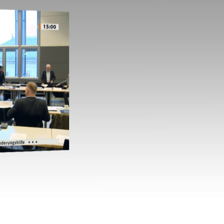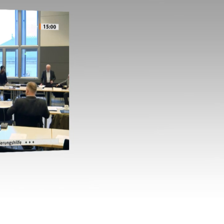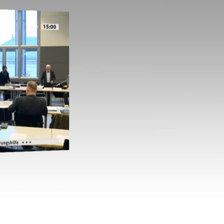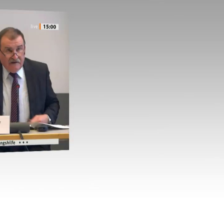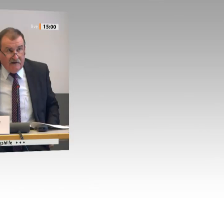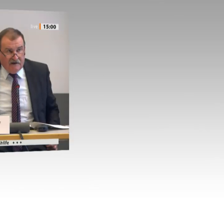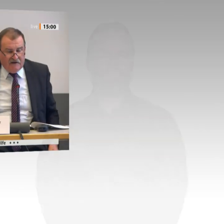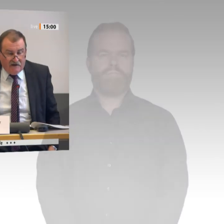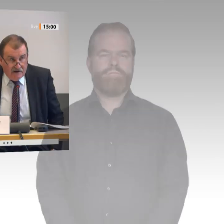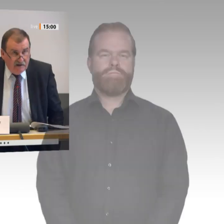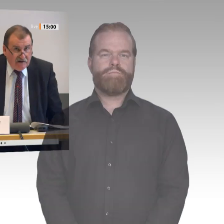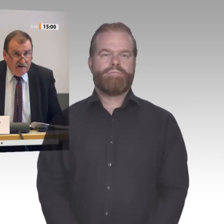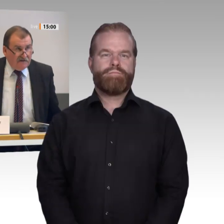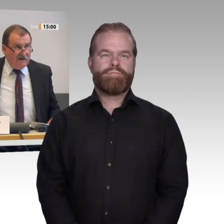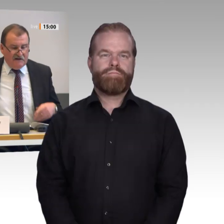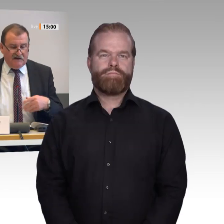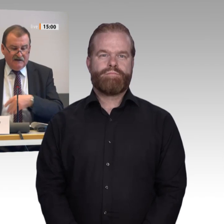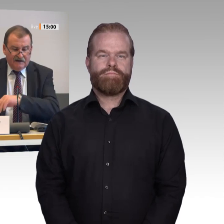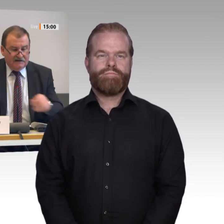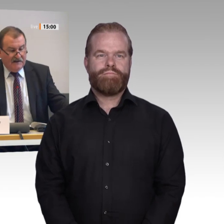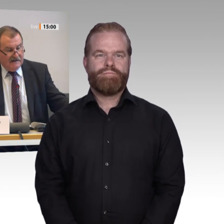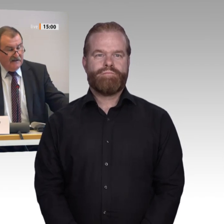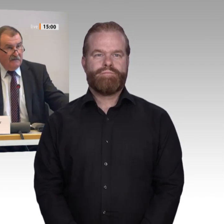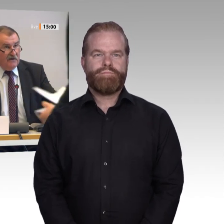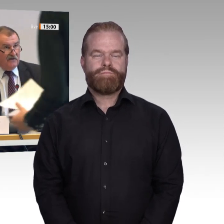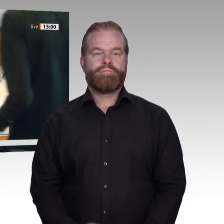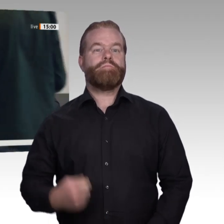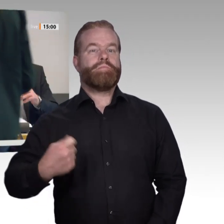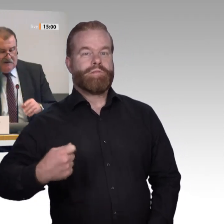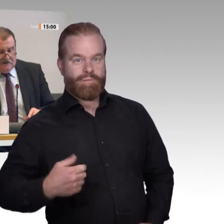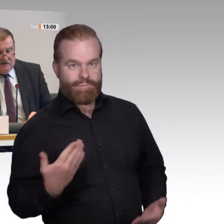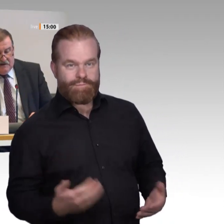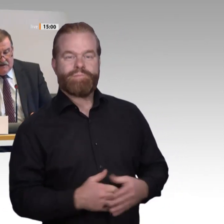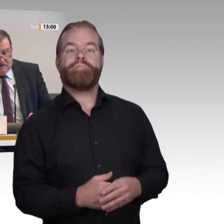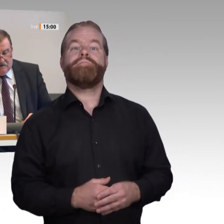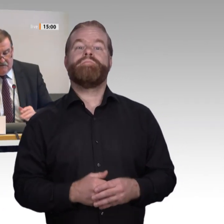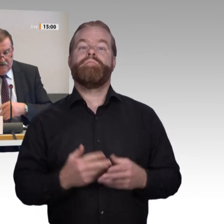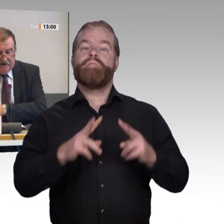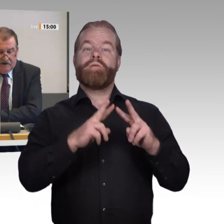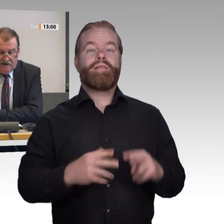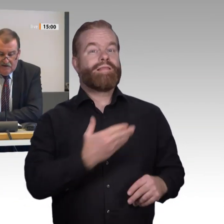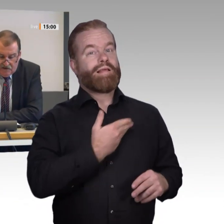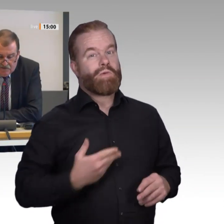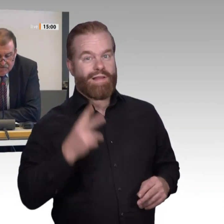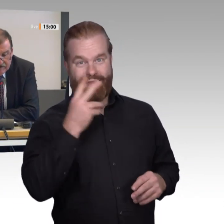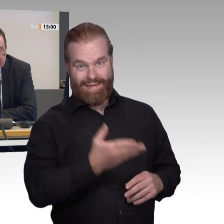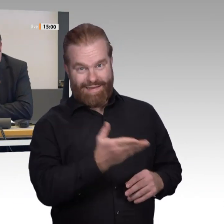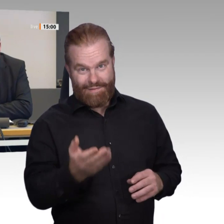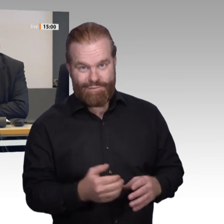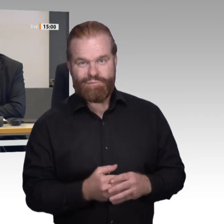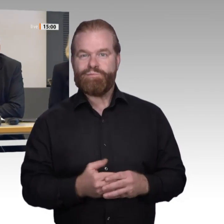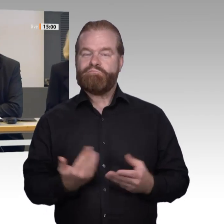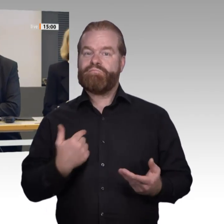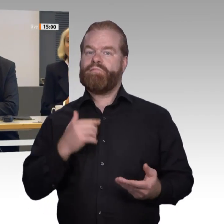Ja, verehrte Damen und Herren, ich darf Sie alle sehr herzlich begrüßen zur öffentlichen Anhörung